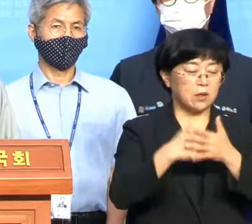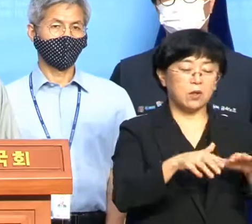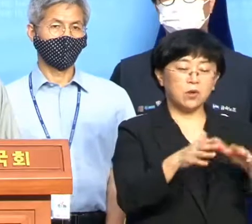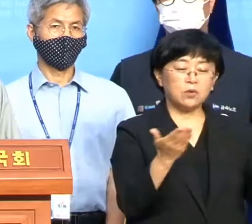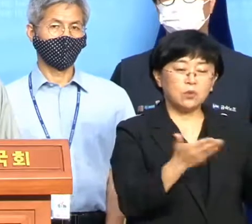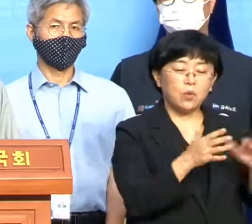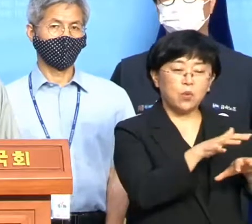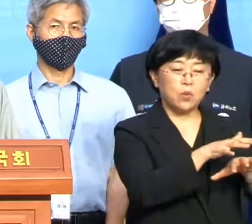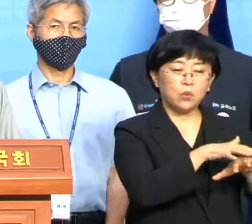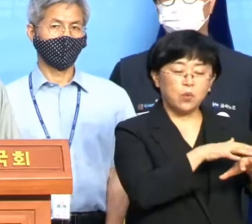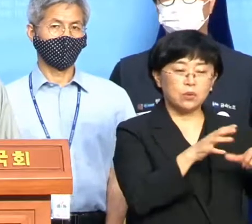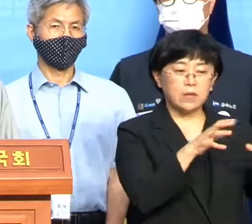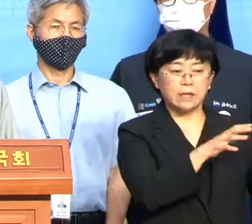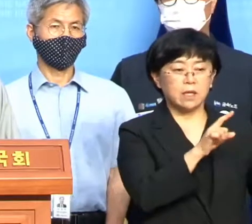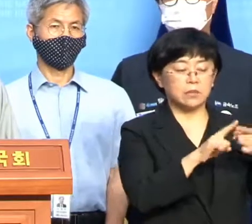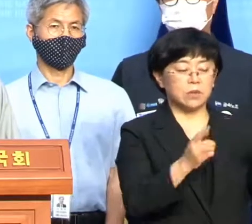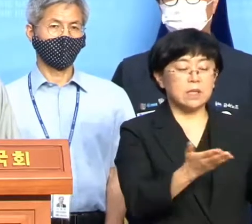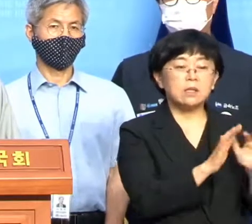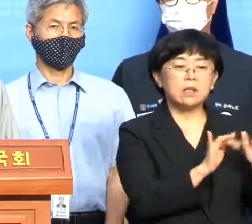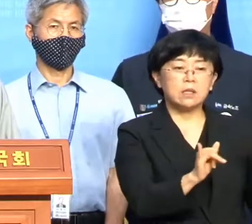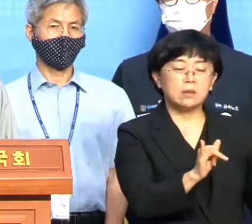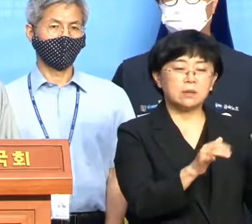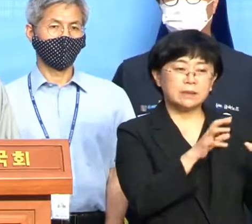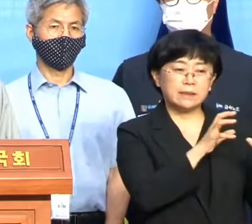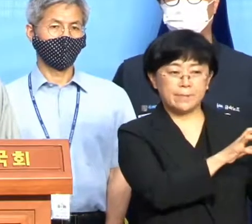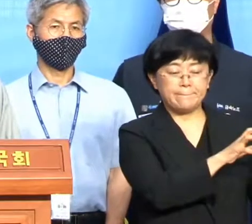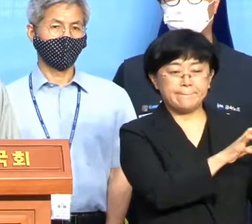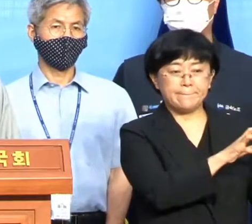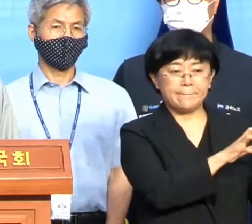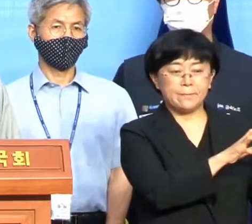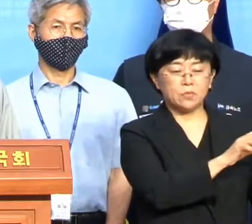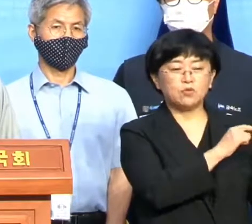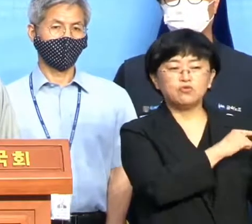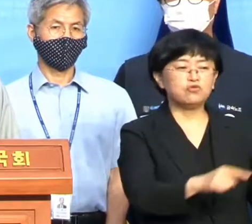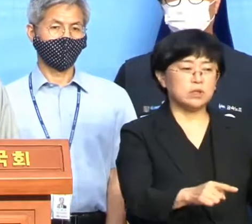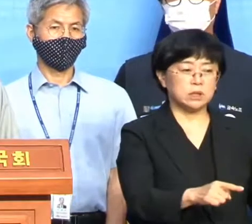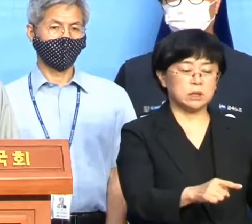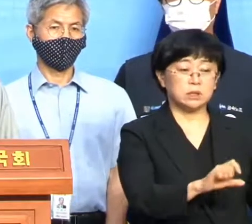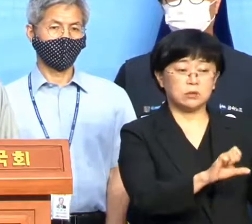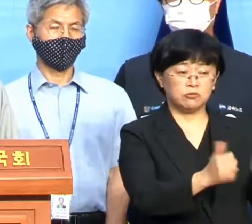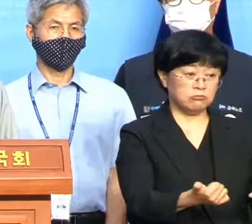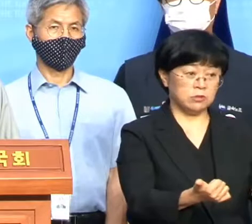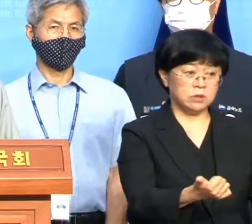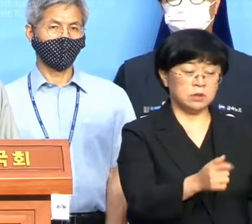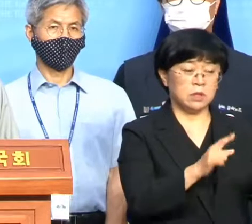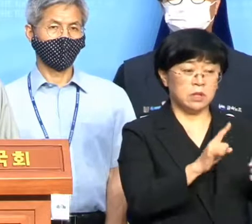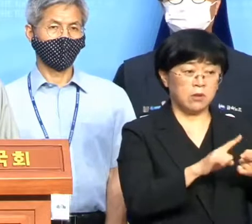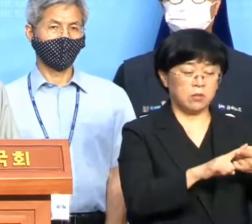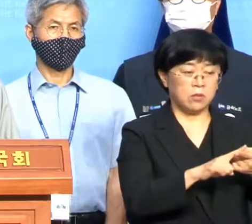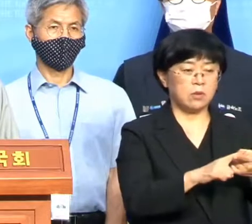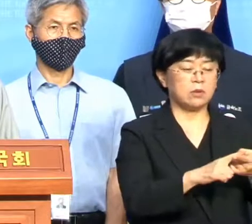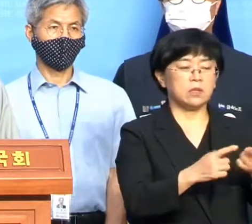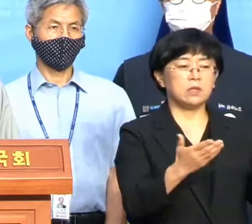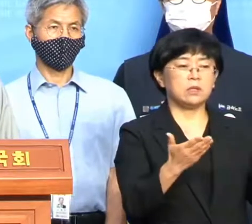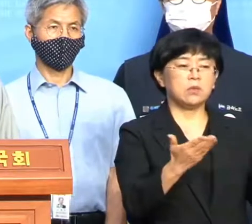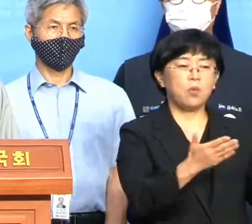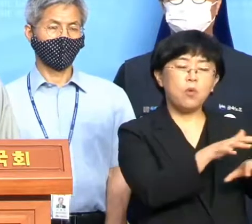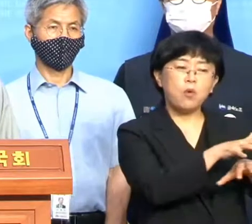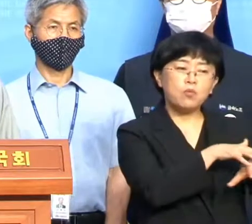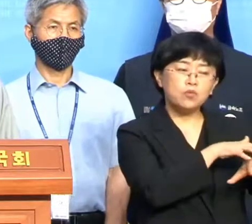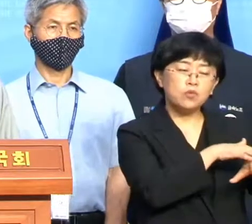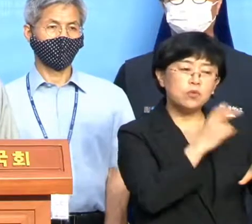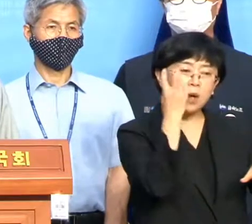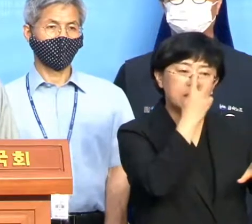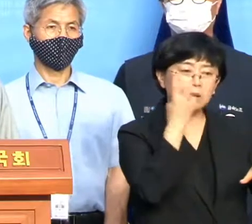굉장히 열심히 일하는 노동자를 탄압하고 또 추출 기능 이런 노무 관리 옵션 저수분